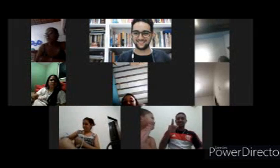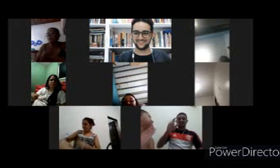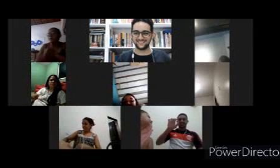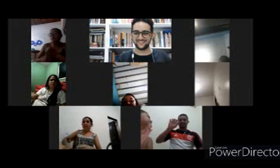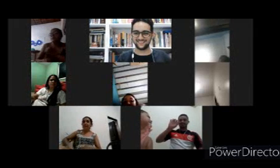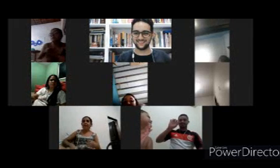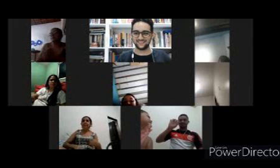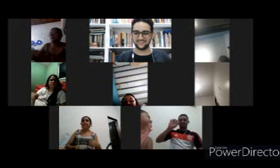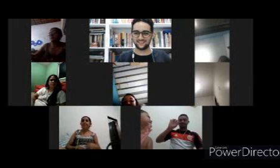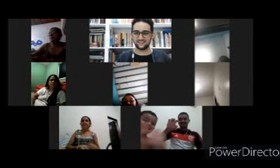em